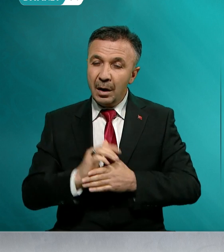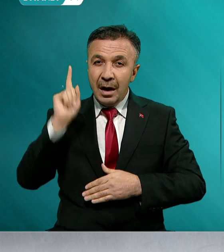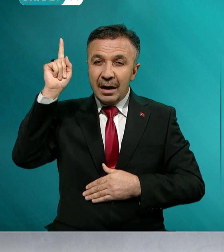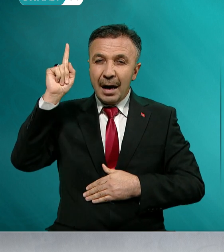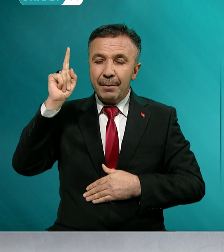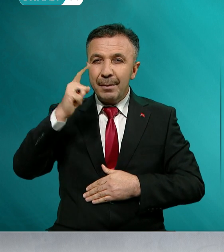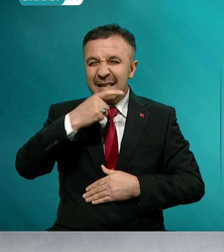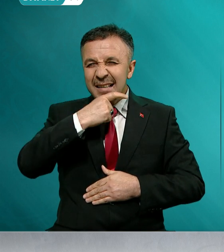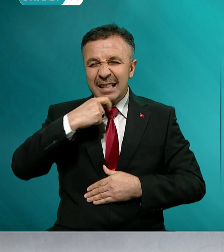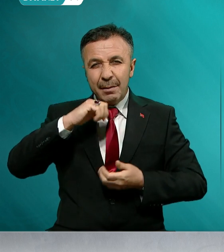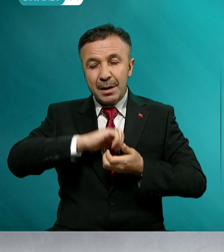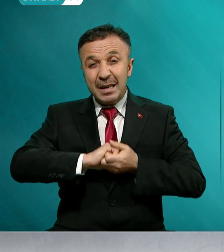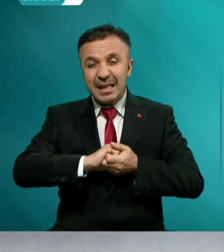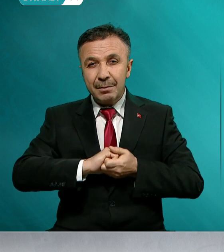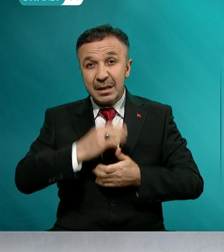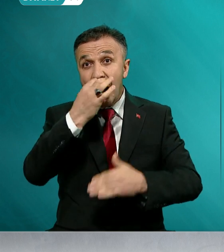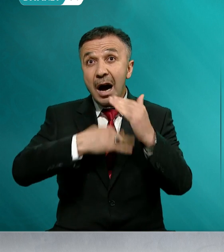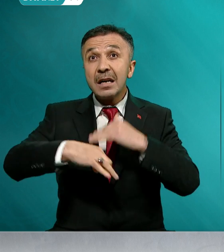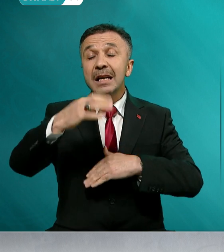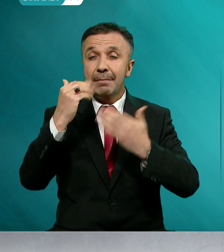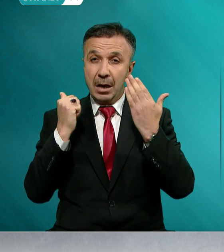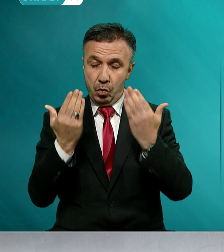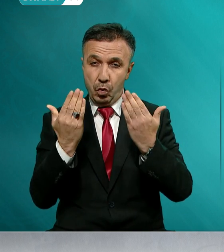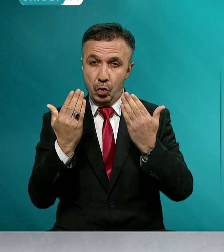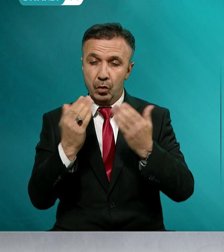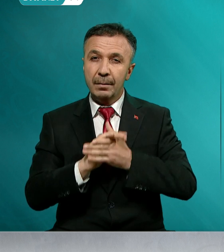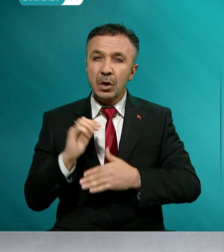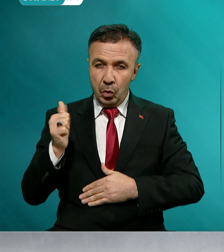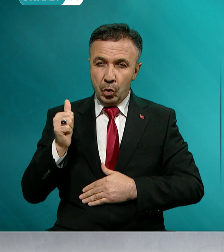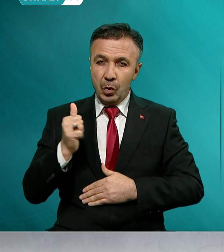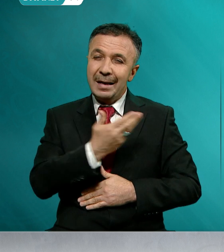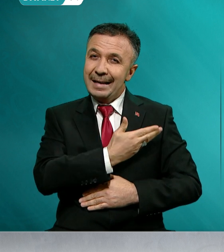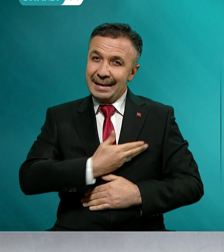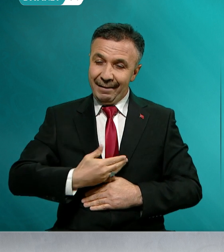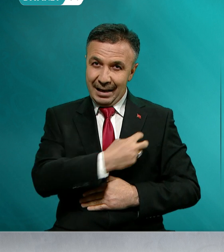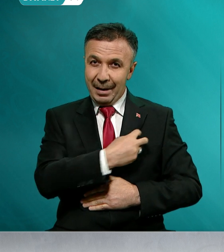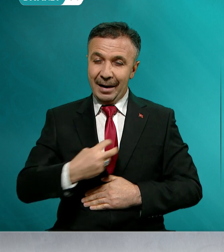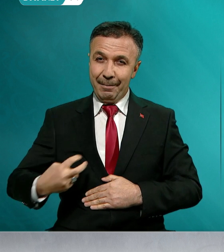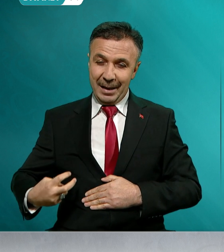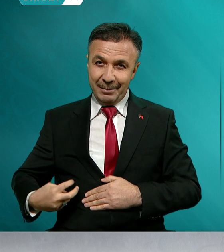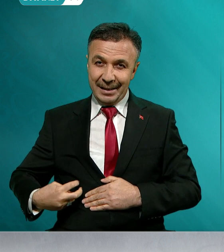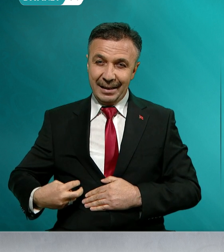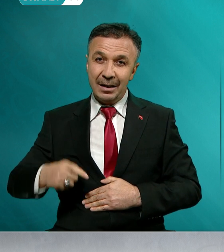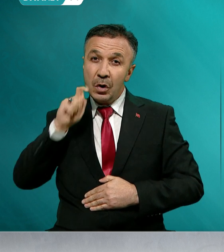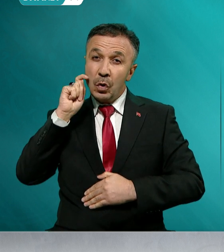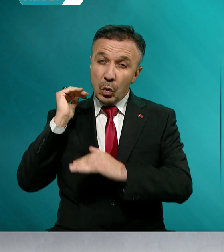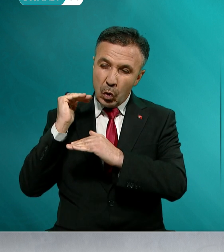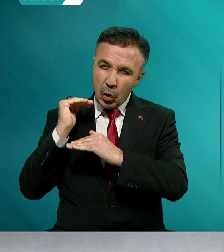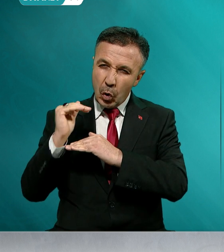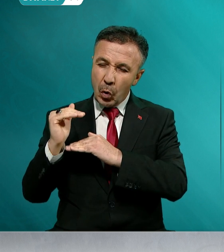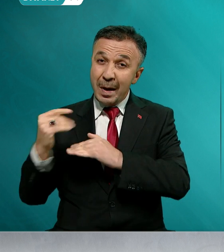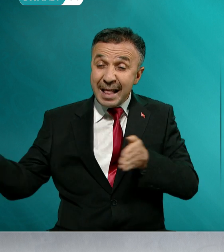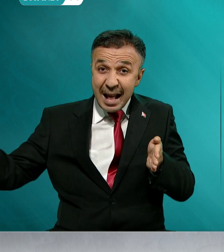samimiyetimizi arz etme günüdür o gün sevgili peygamberimizin ümmeti